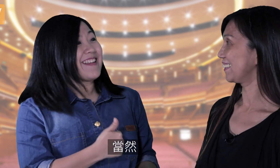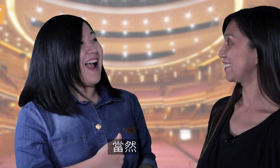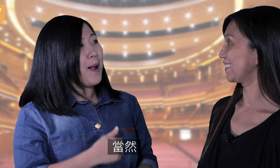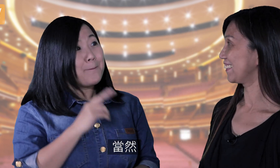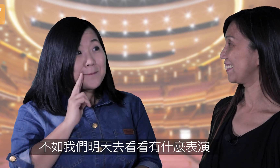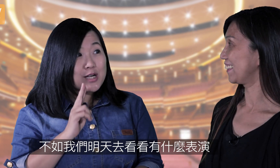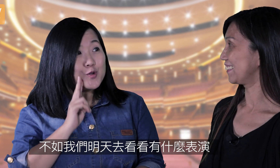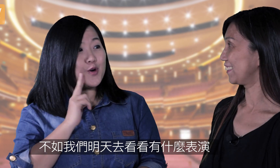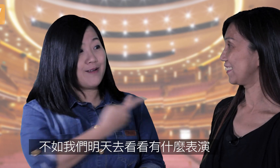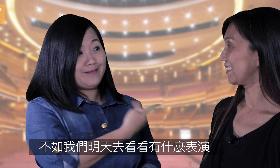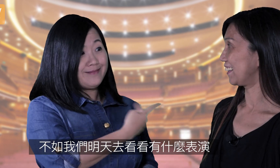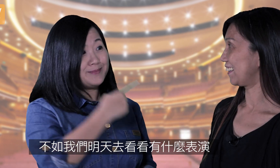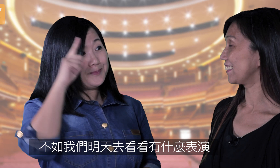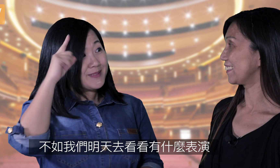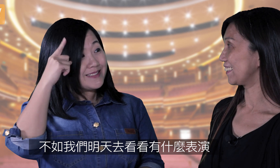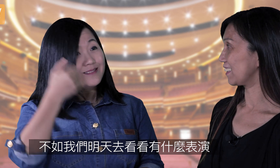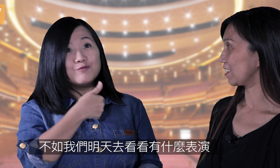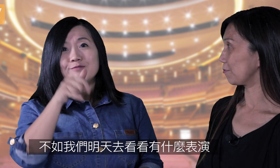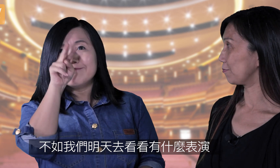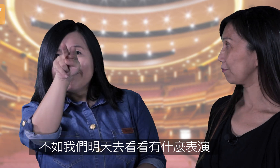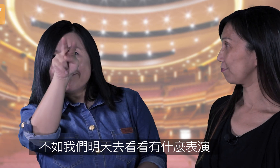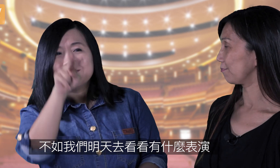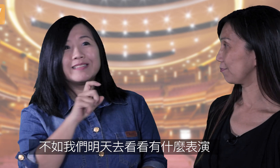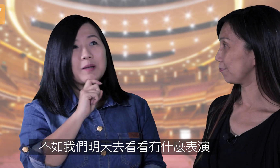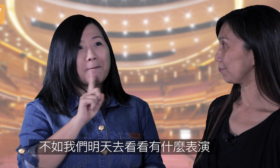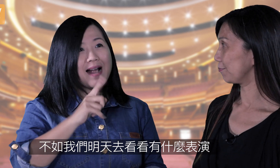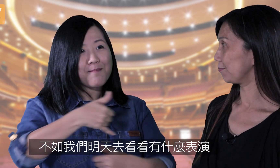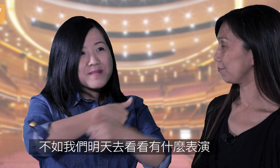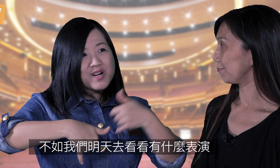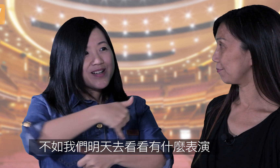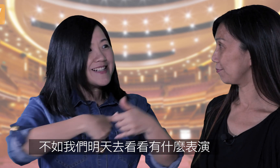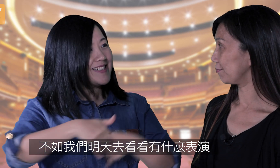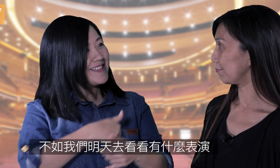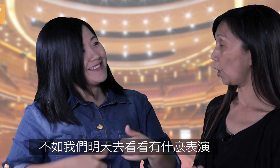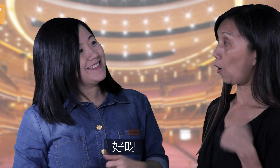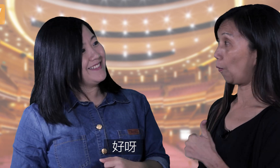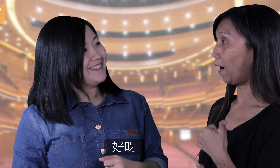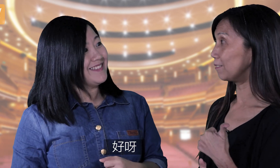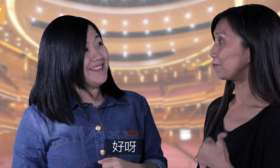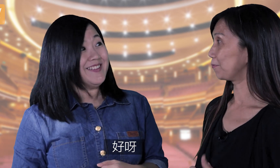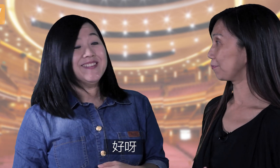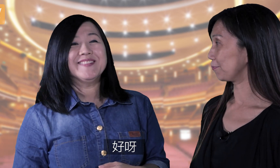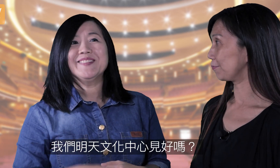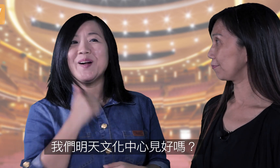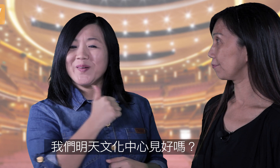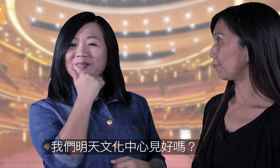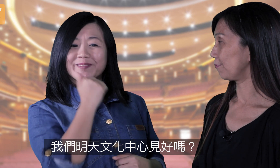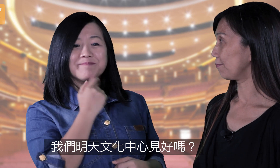当然啦，不如我们明天去看看有什么表演咯。 好啊，